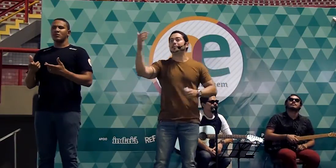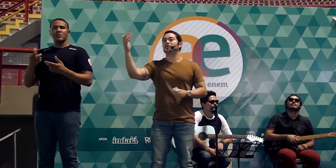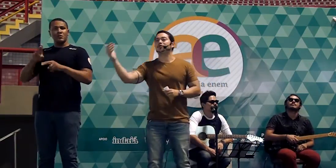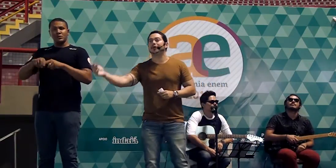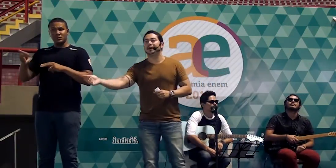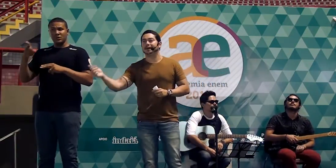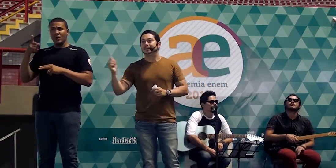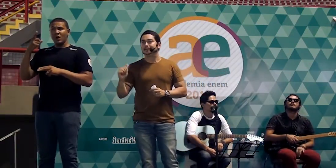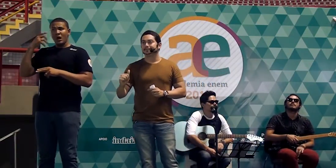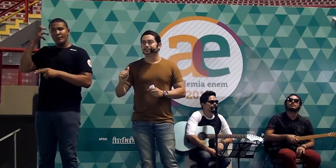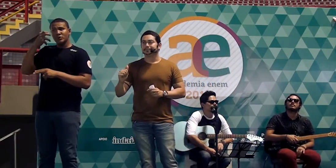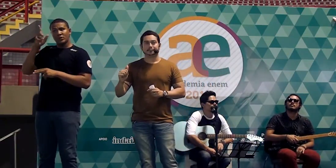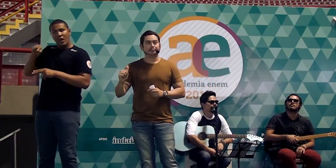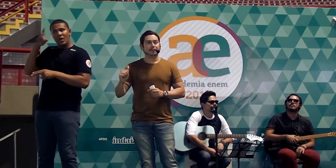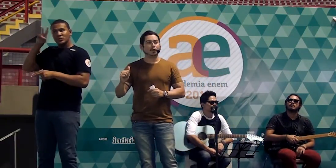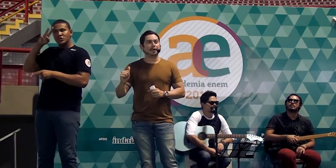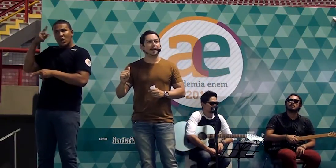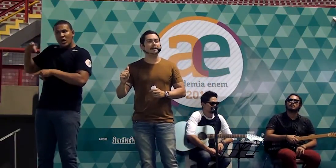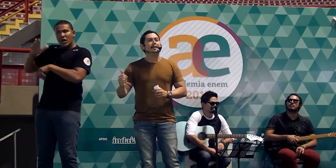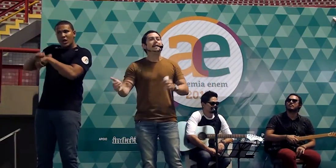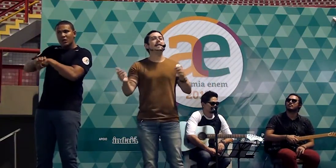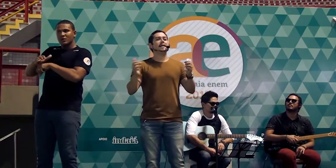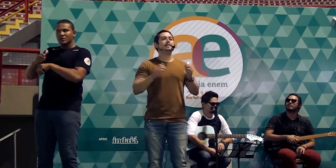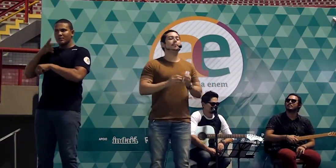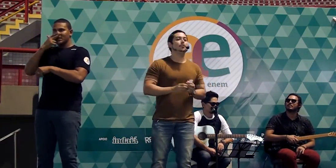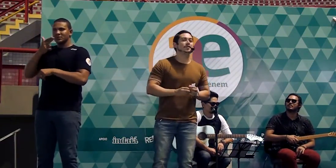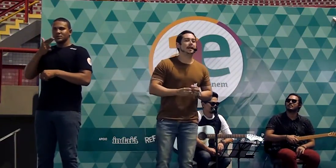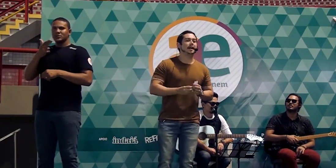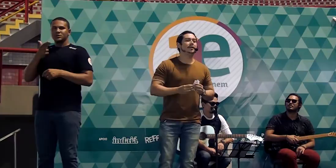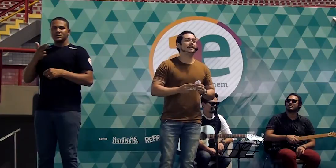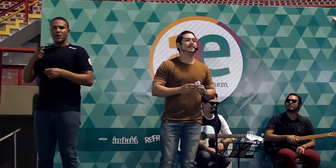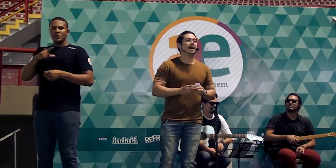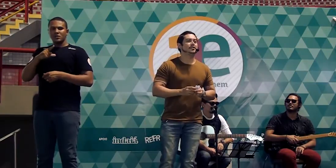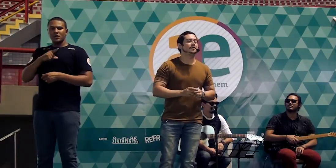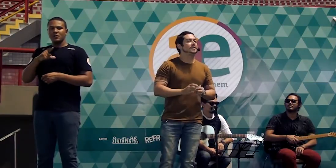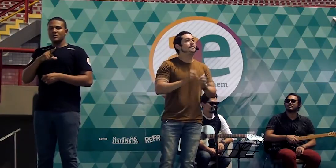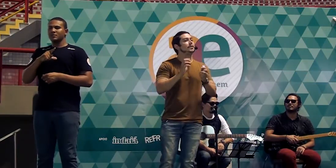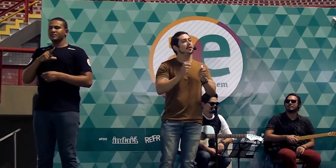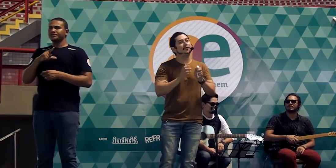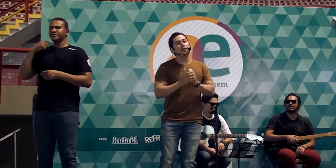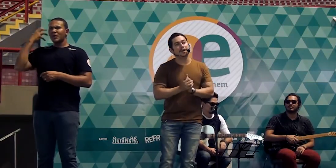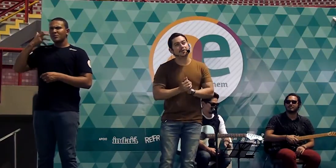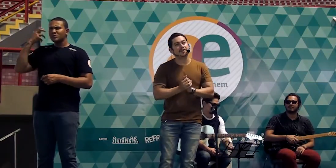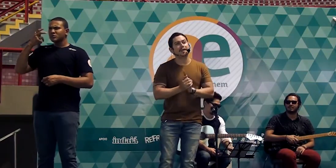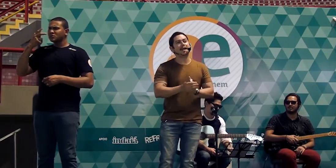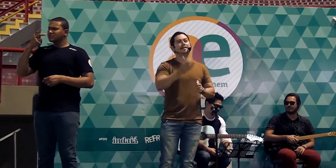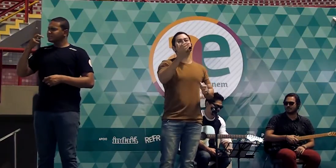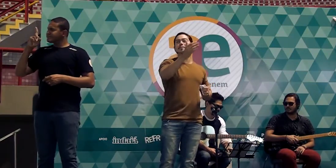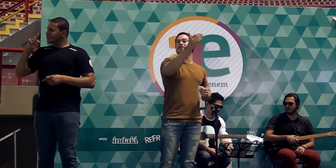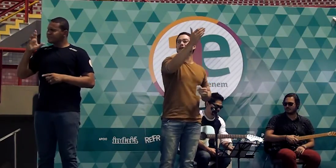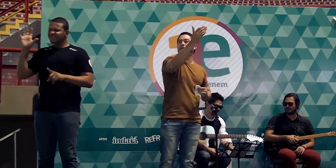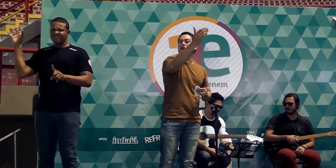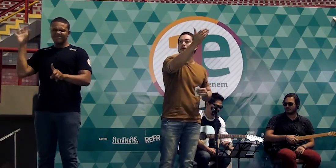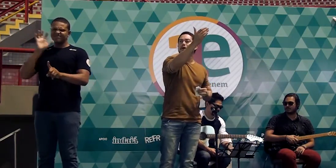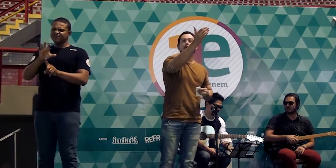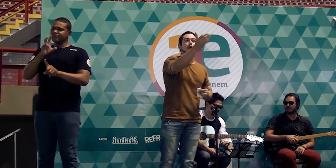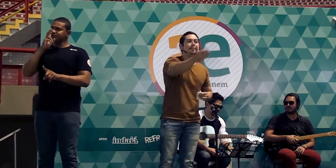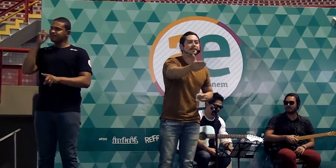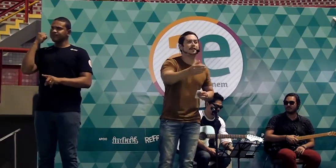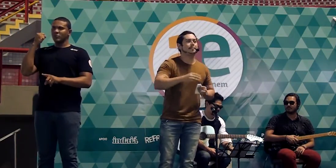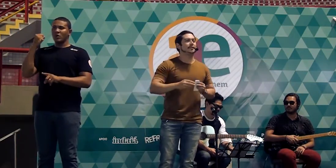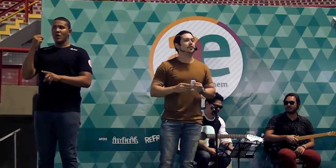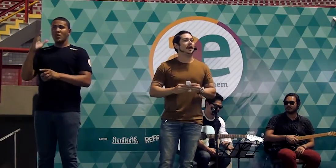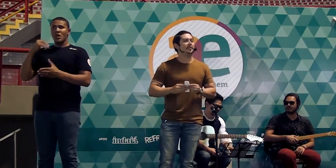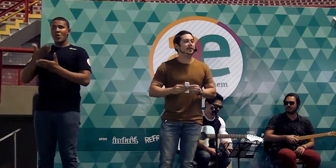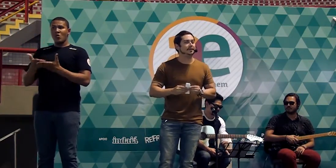conta a própria história. Ok? E essa música é uma das narrativas tão influentes que recentemente até virou